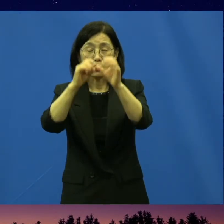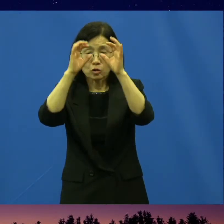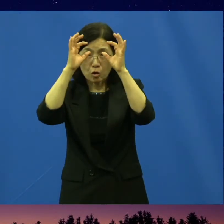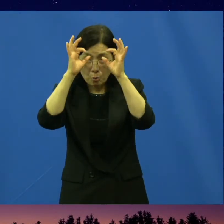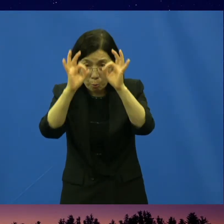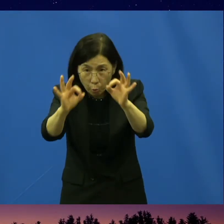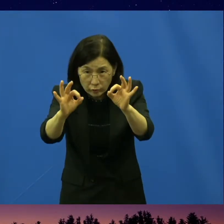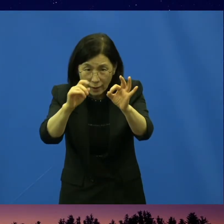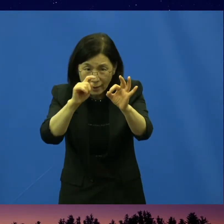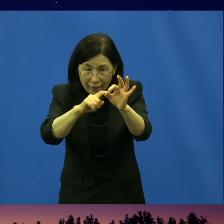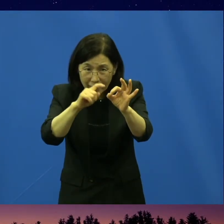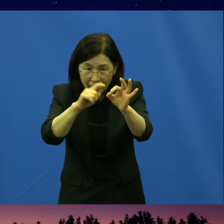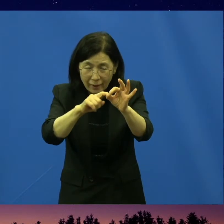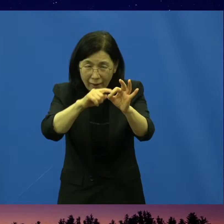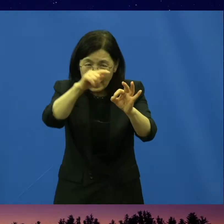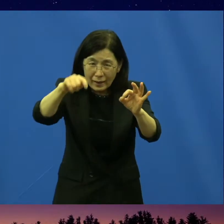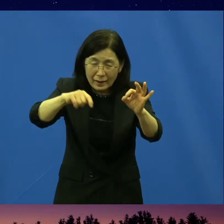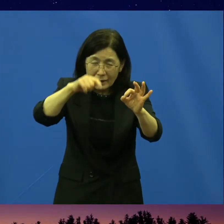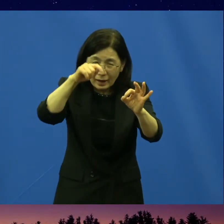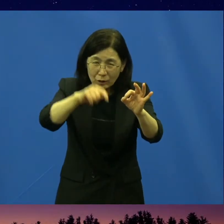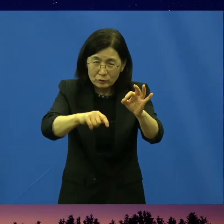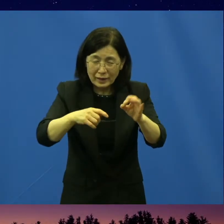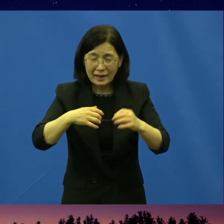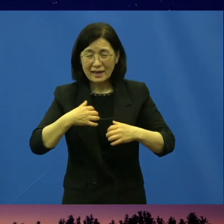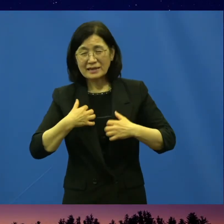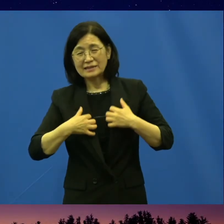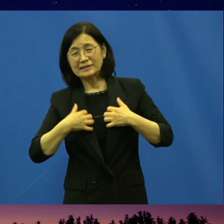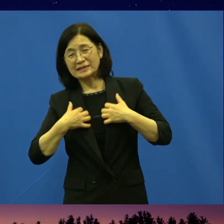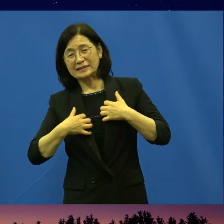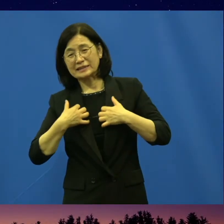들어있어요. 그 말은 뭐냐면